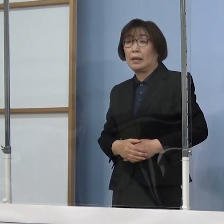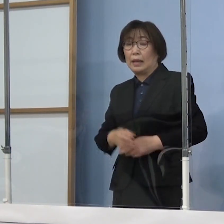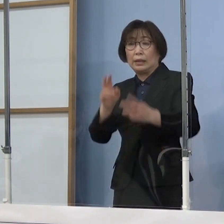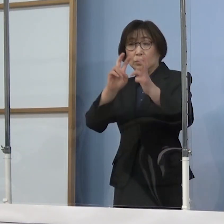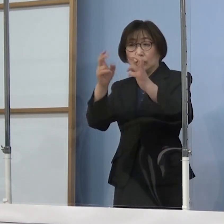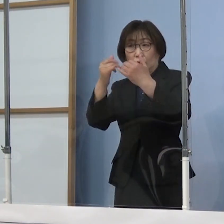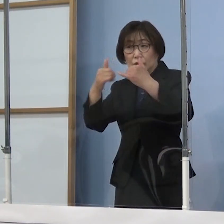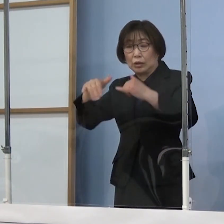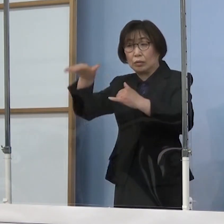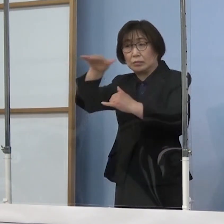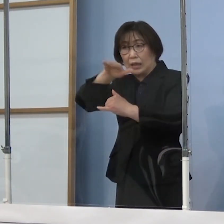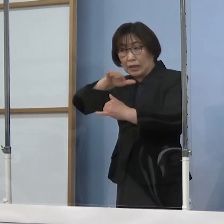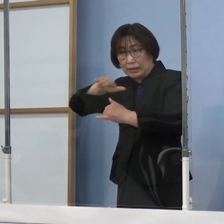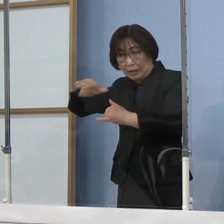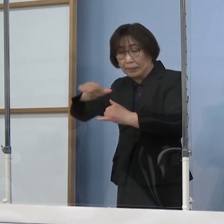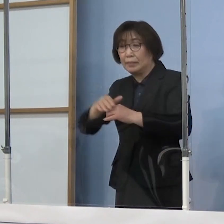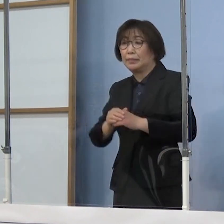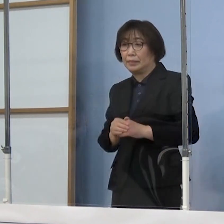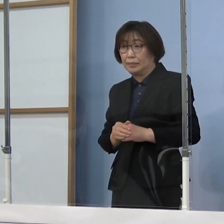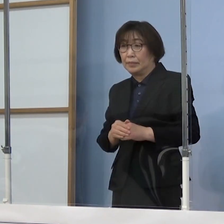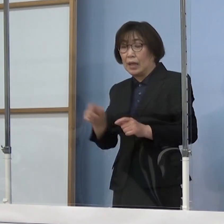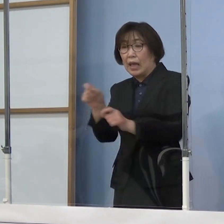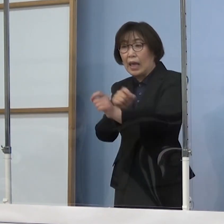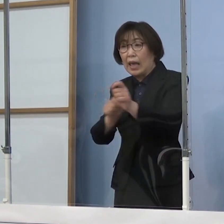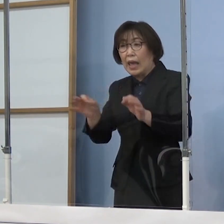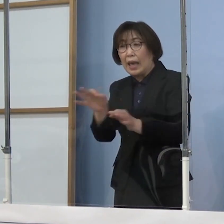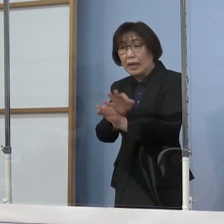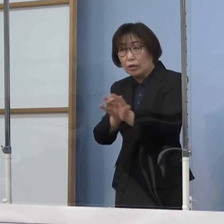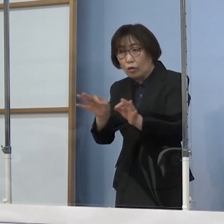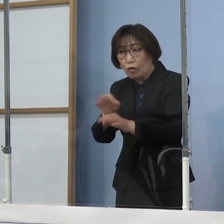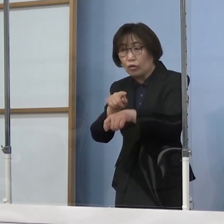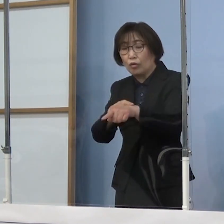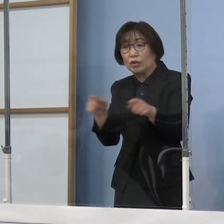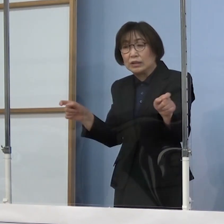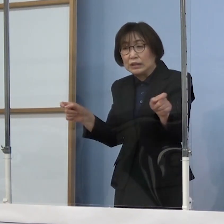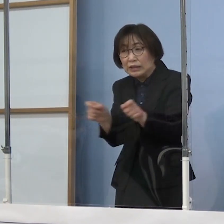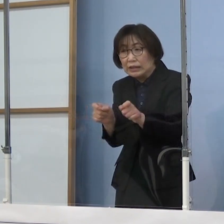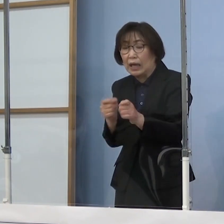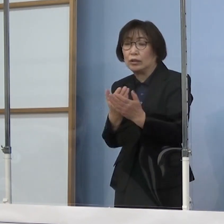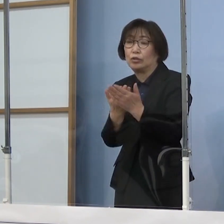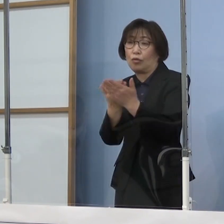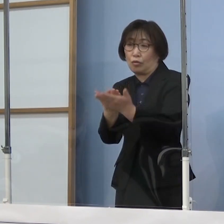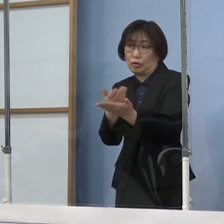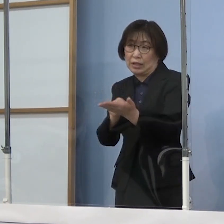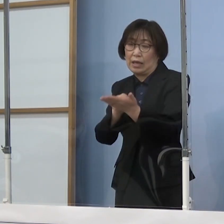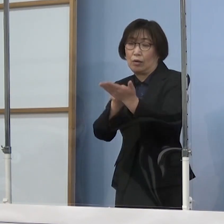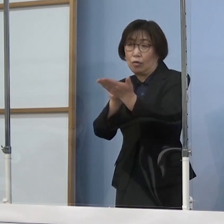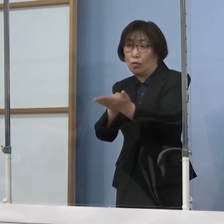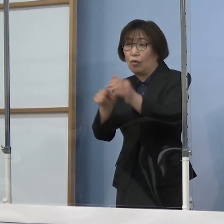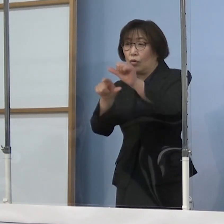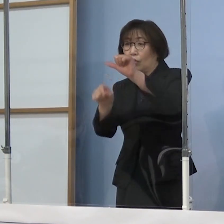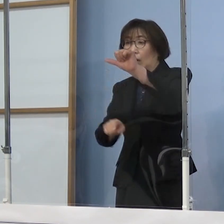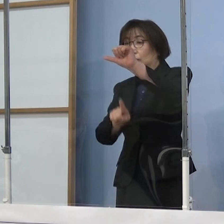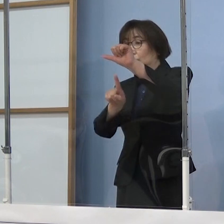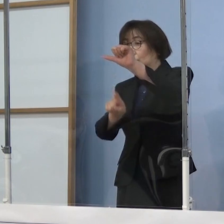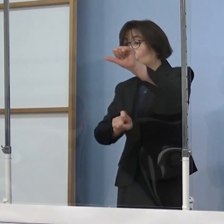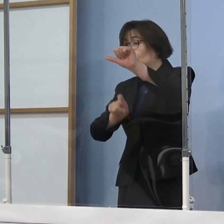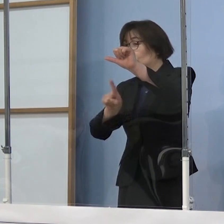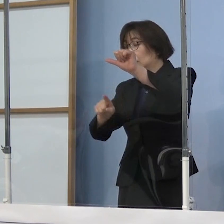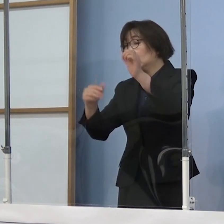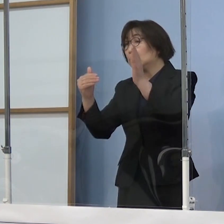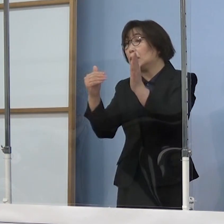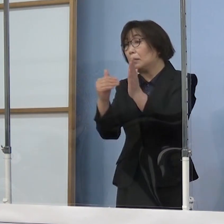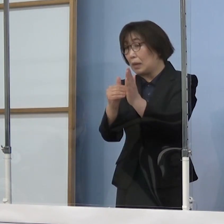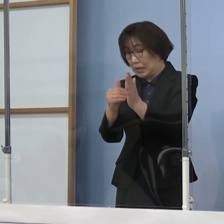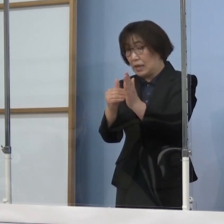これは時短の要請を今5月の11日まで延長をさせていただ